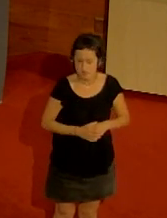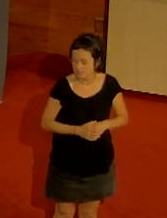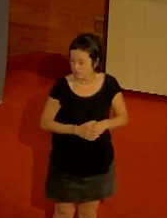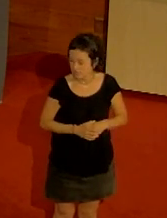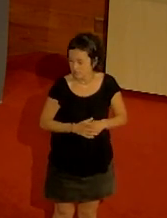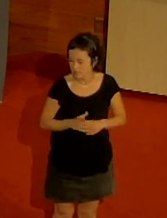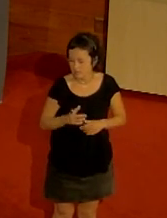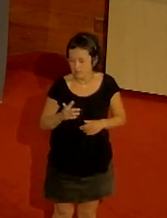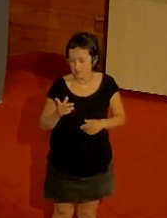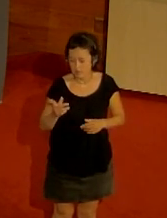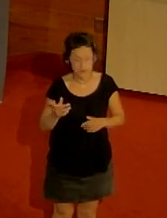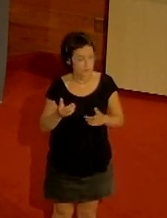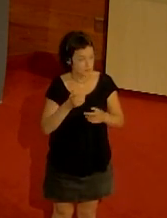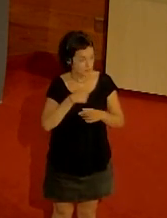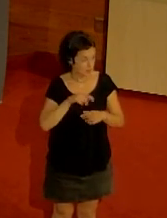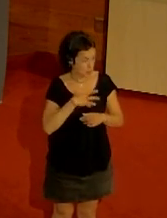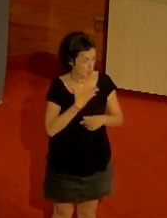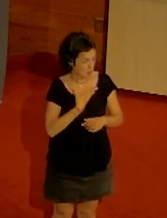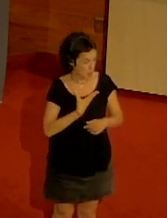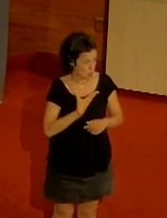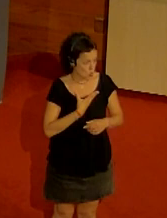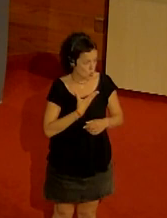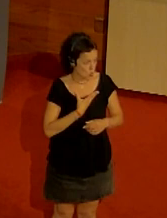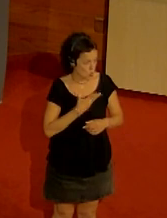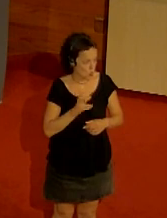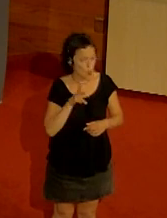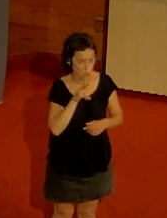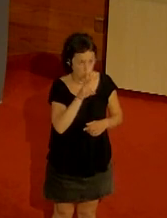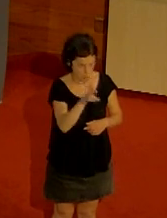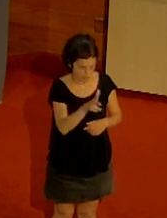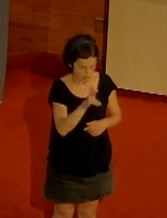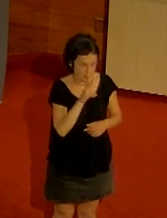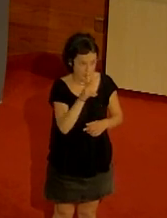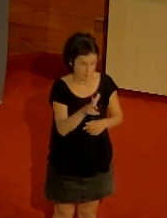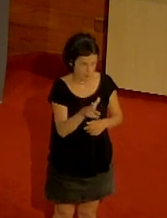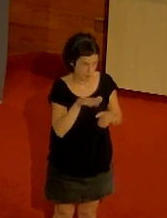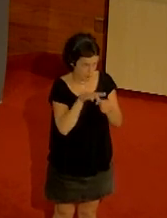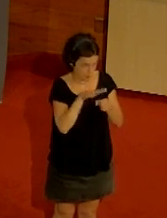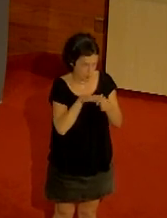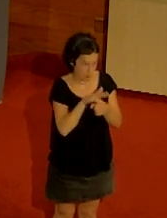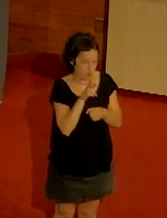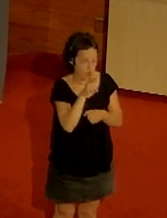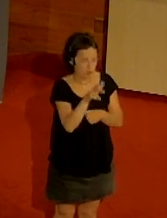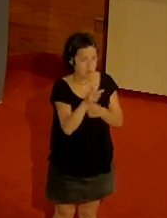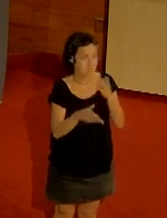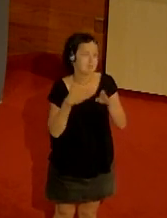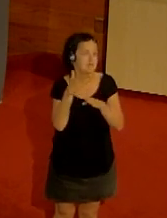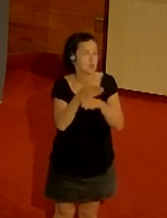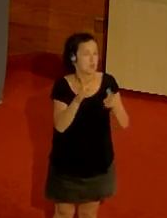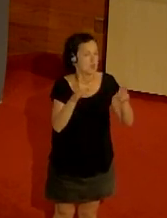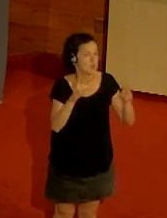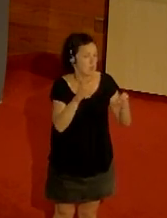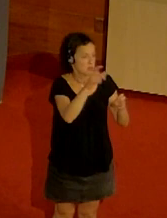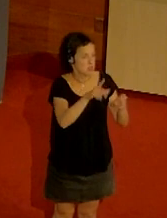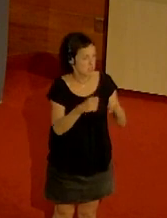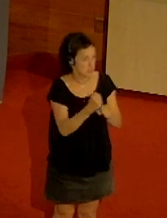reportaje, fuimos a Huelva, a la provincia de Huelva, a hacer un reportaje sobre los trabajadores del campo. Y cuando acabamos el reportaje,